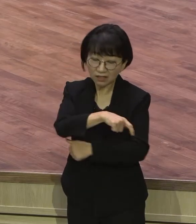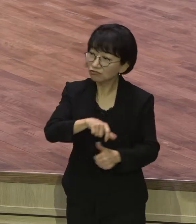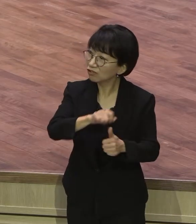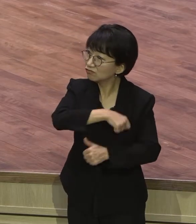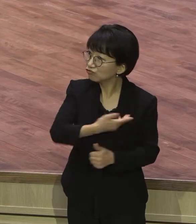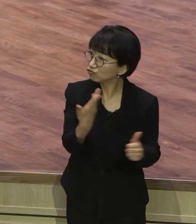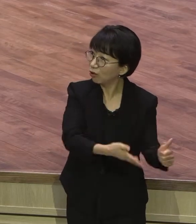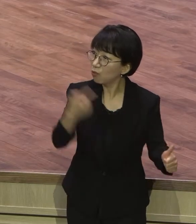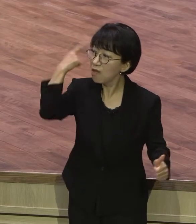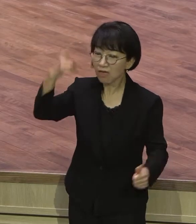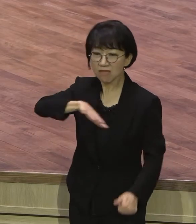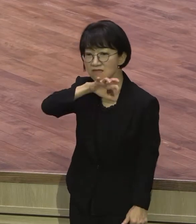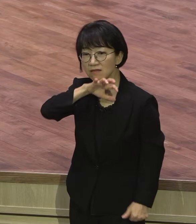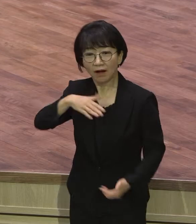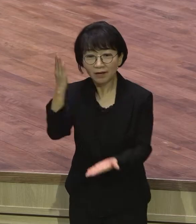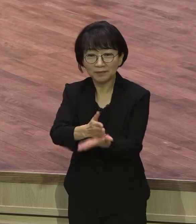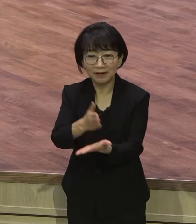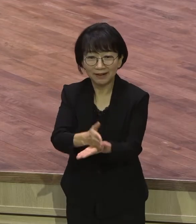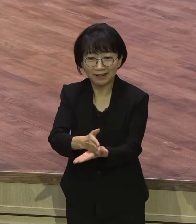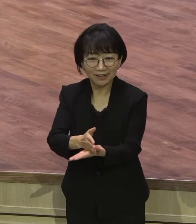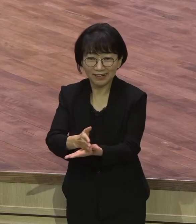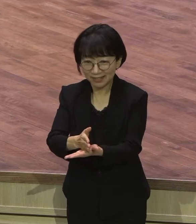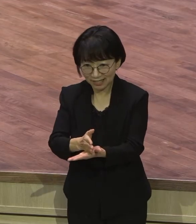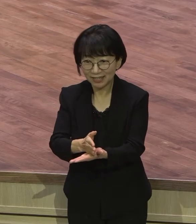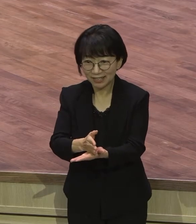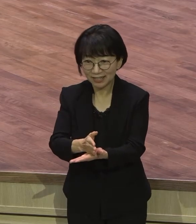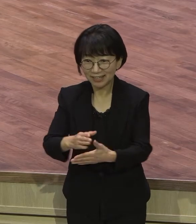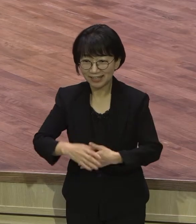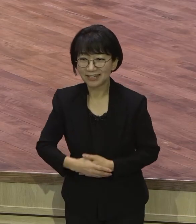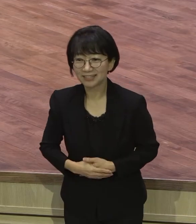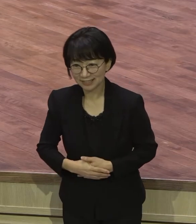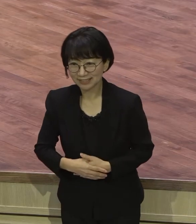취급하냐? 불평하지 말라는 거예요.